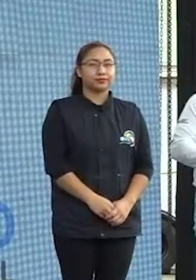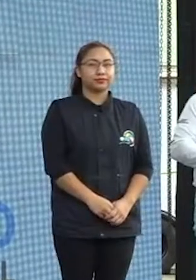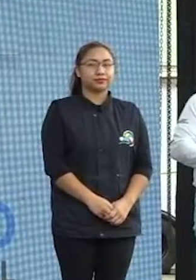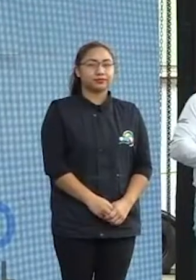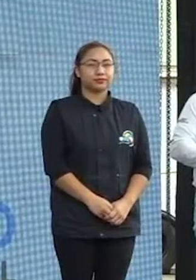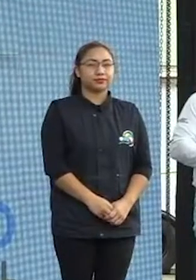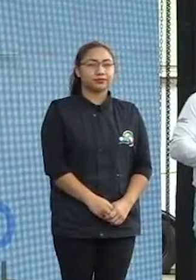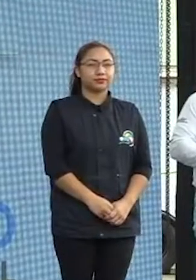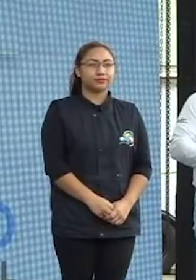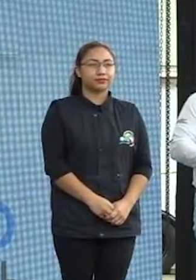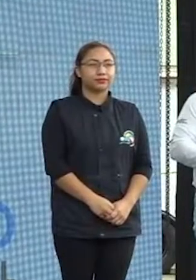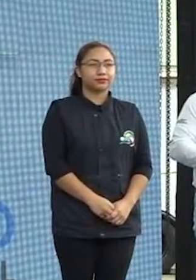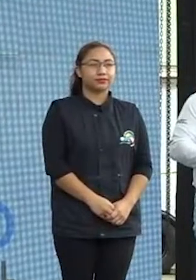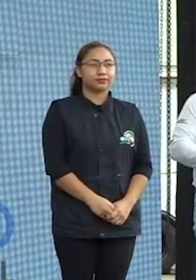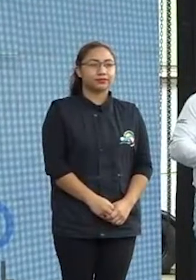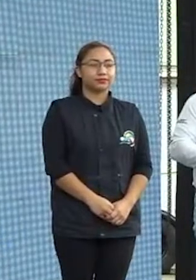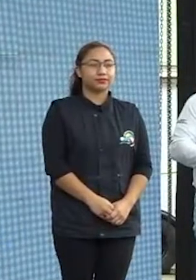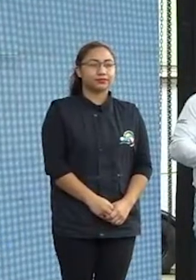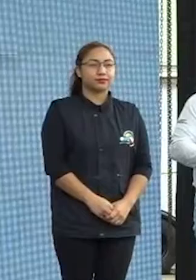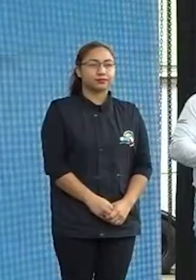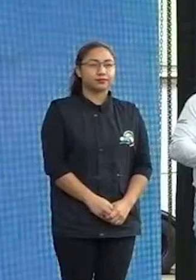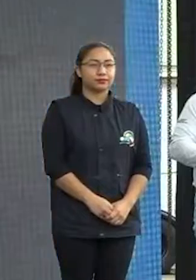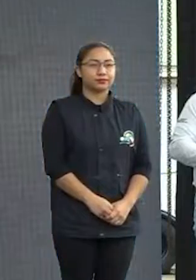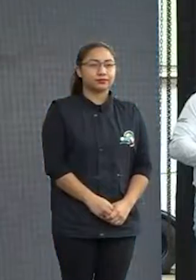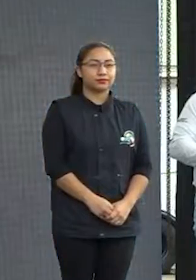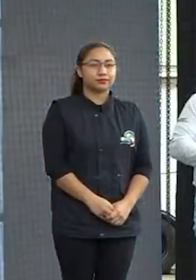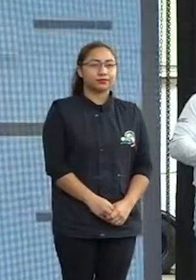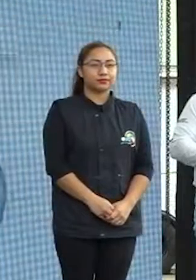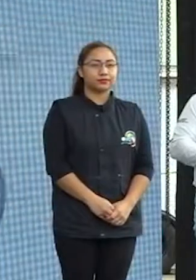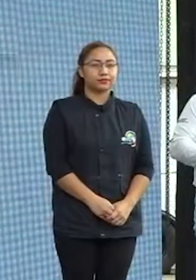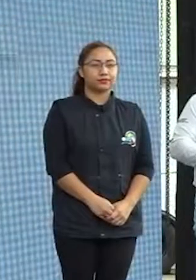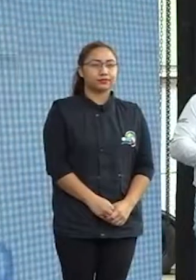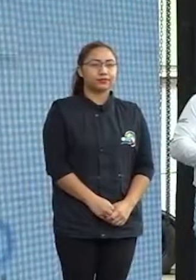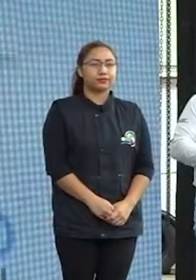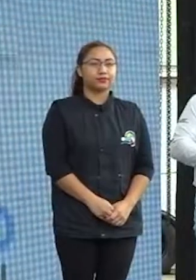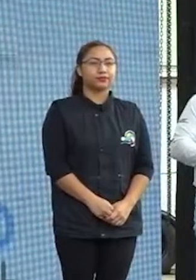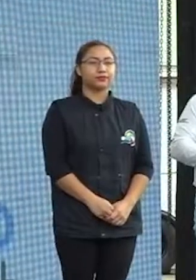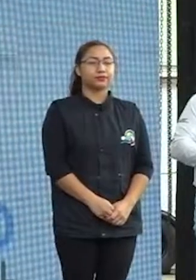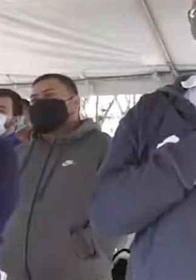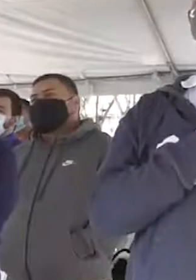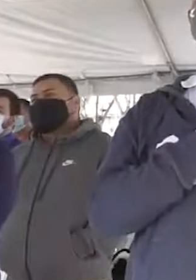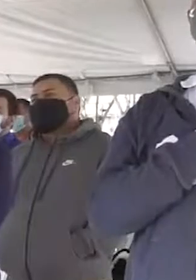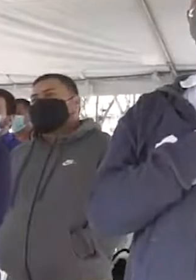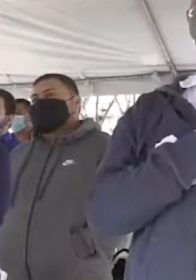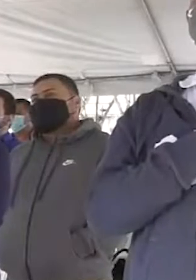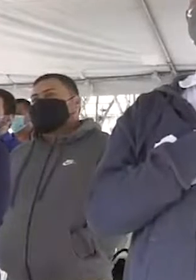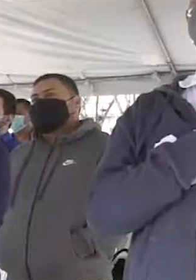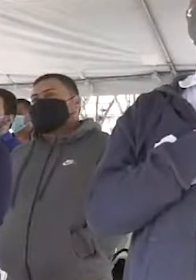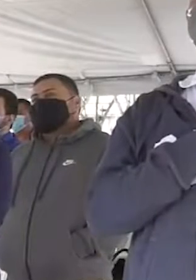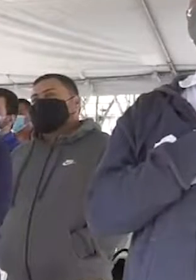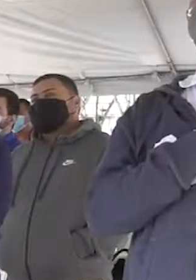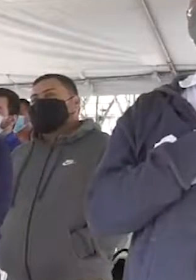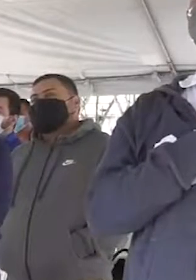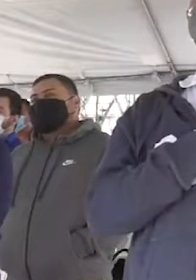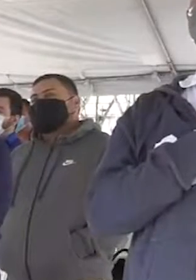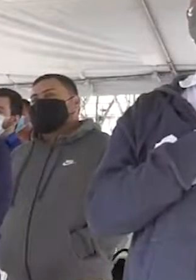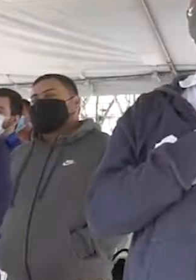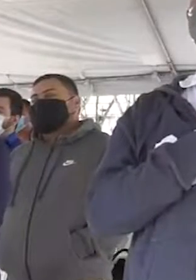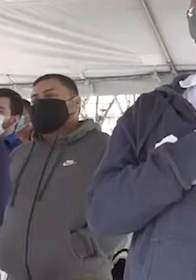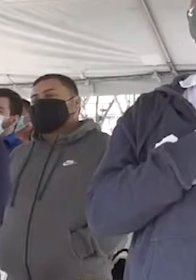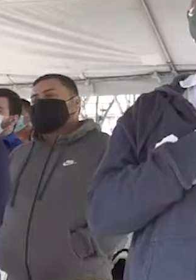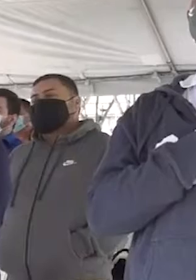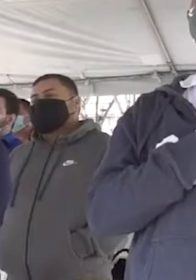El Ministerio de Trabajo y Previsión Social inauguró en la Plaza Central el inicio de la Feria Nacional de Empleo, la cual tiene como meta proveer más de 1.200